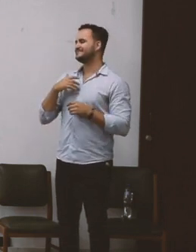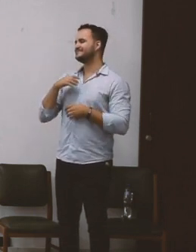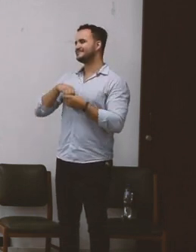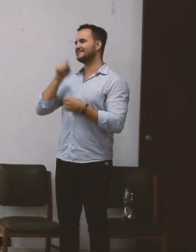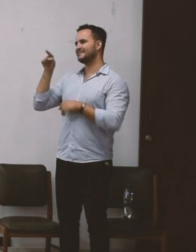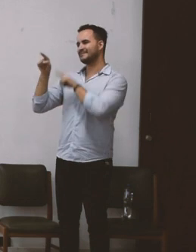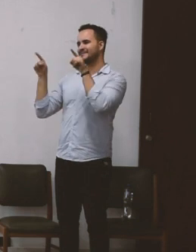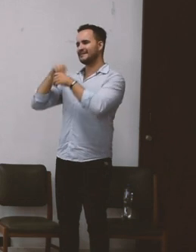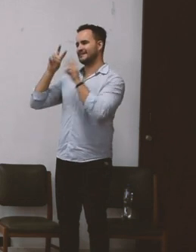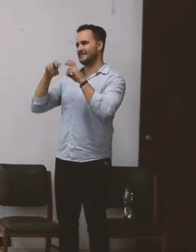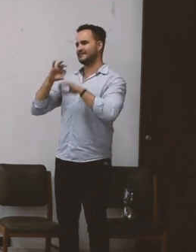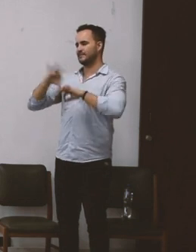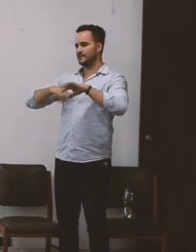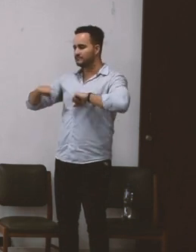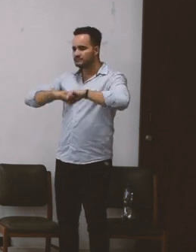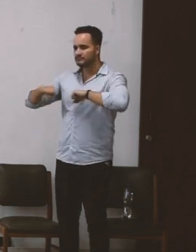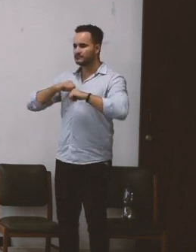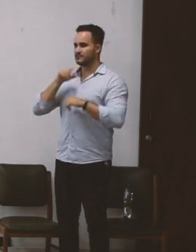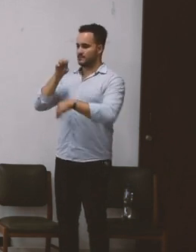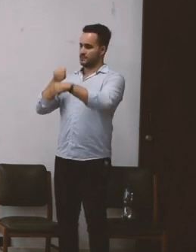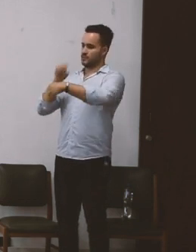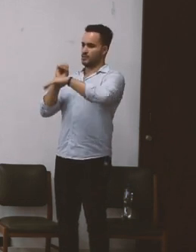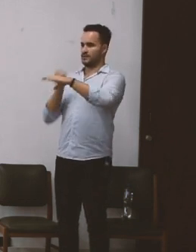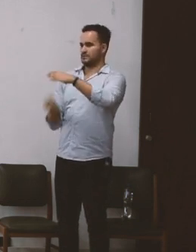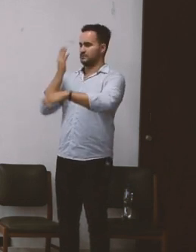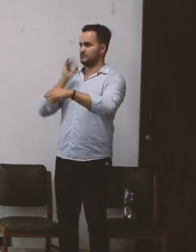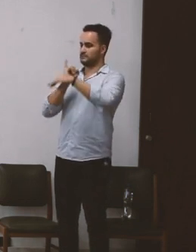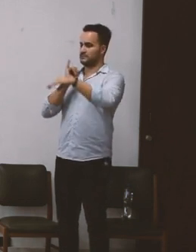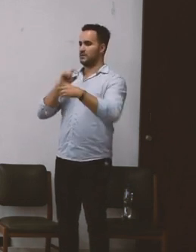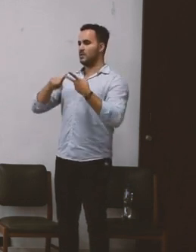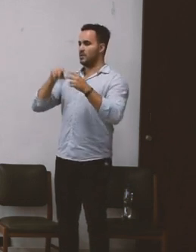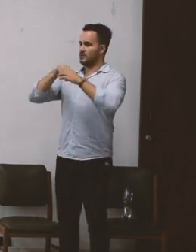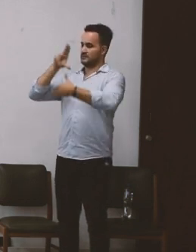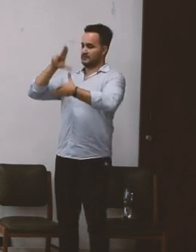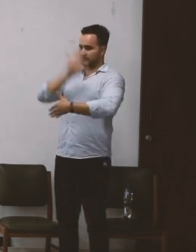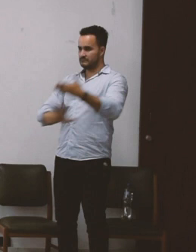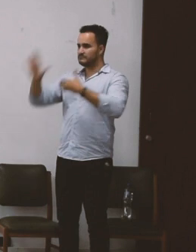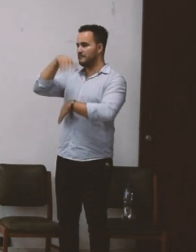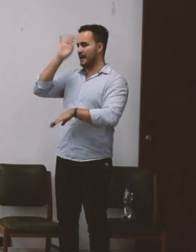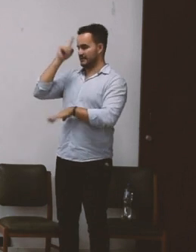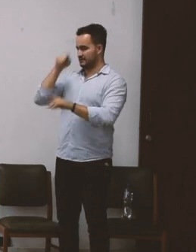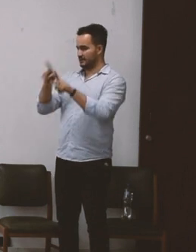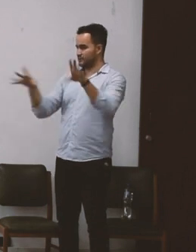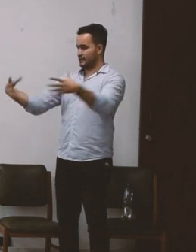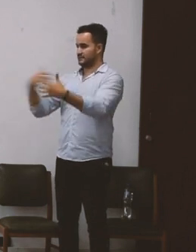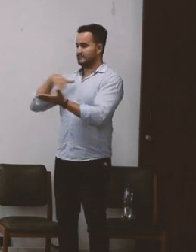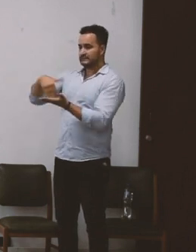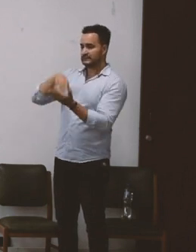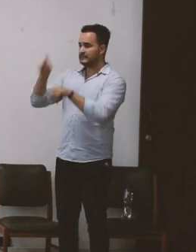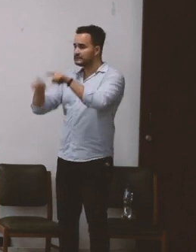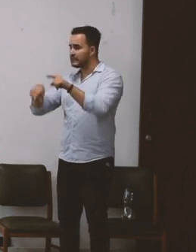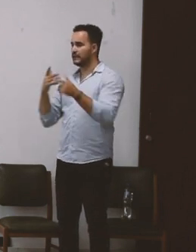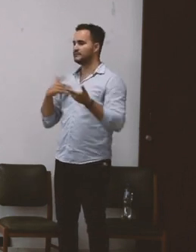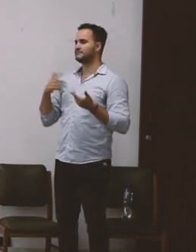operan, administran y mantienen organizaciones filantrópicas o comunidades dedicadas al cuidado de los necesitados o abandonados por el bienestar